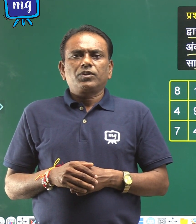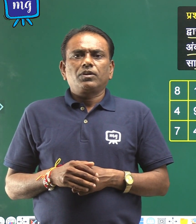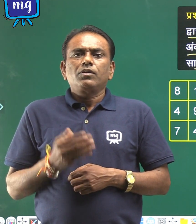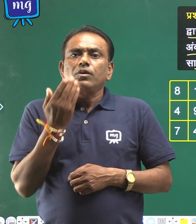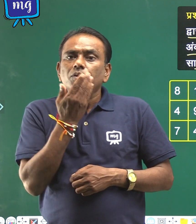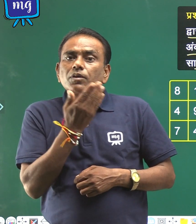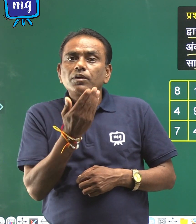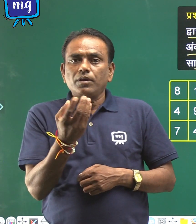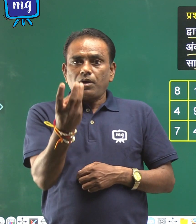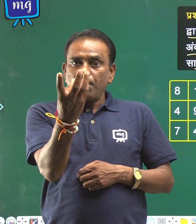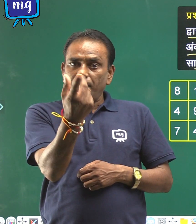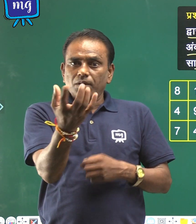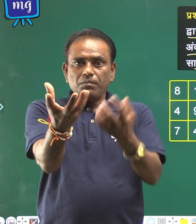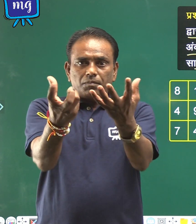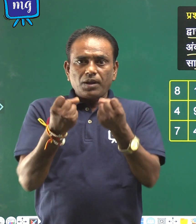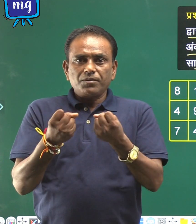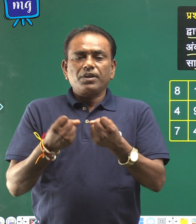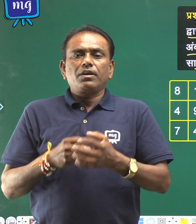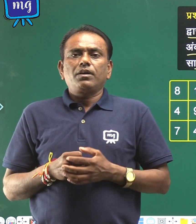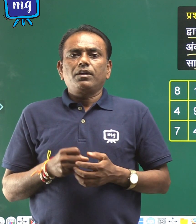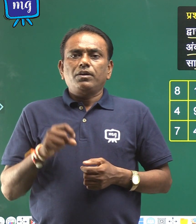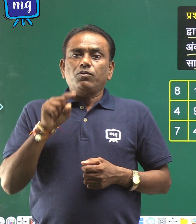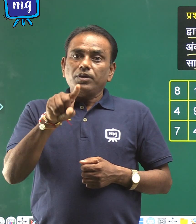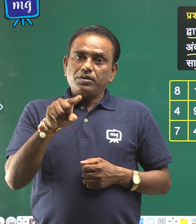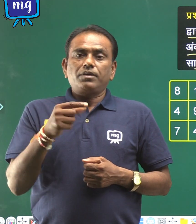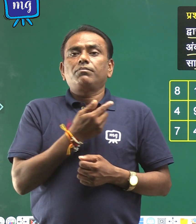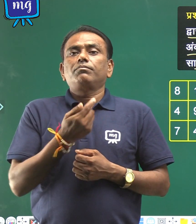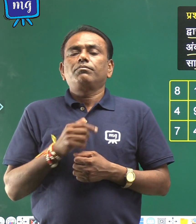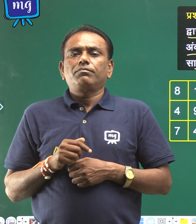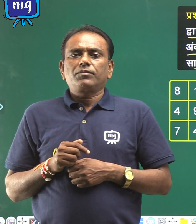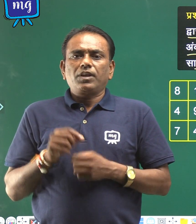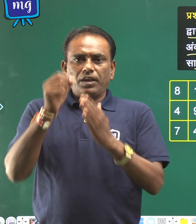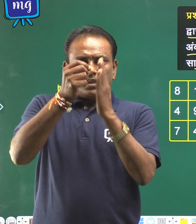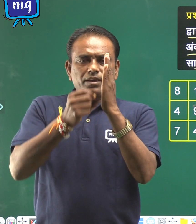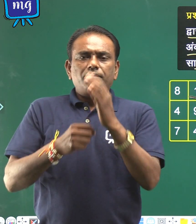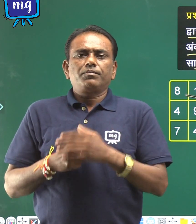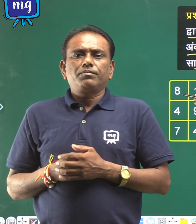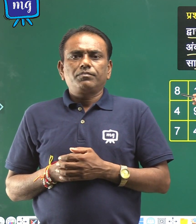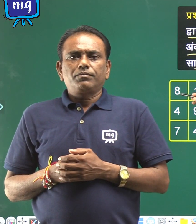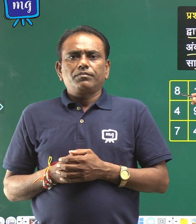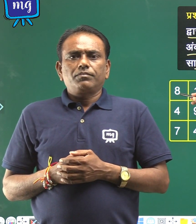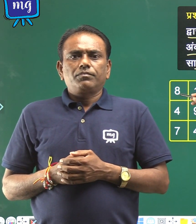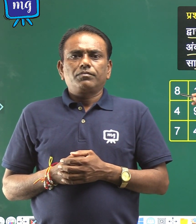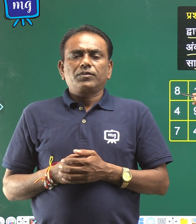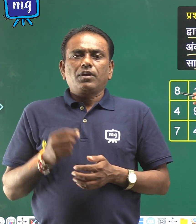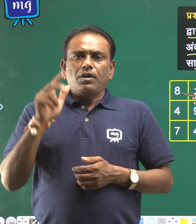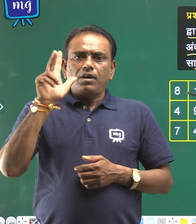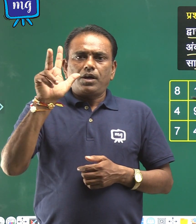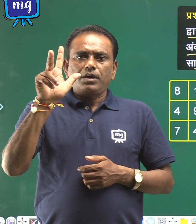विद्यार्थियों के जो नंबर आए हैं वो इस प्रकार लिखे हैं: